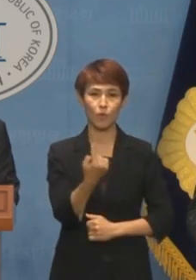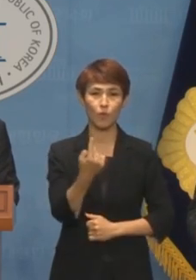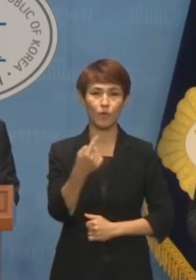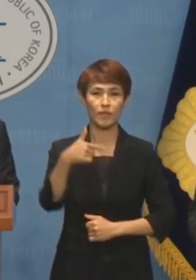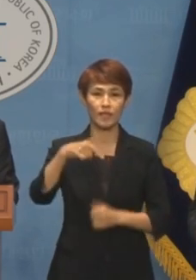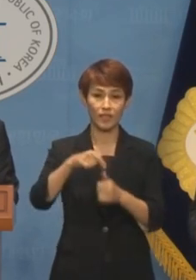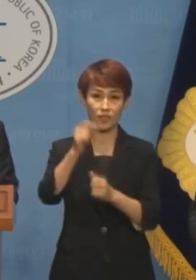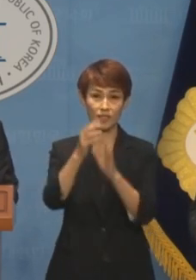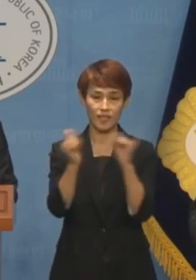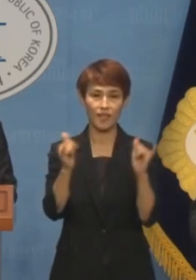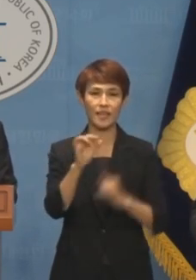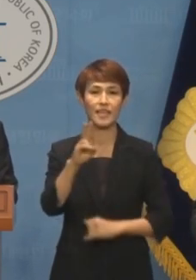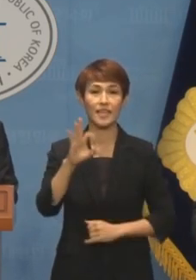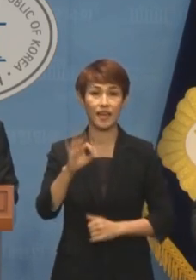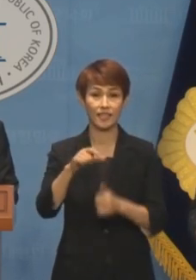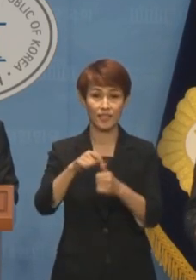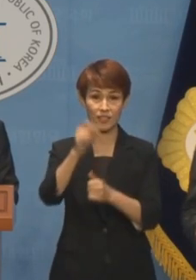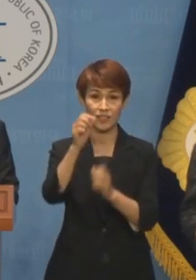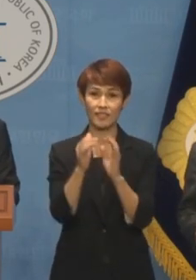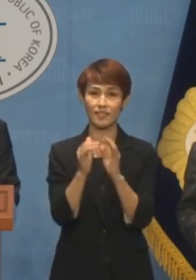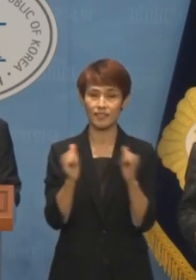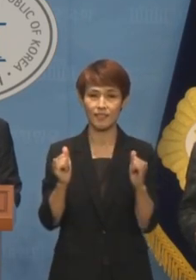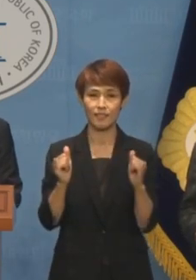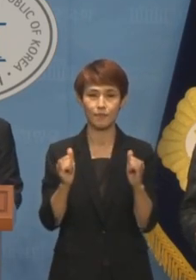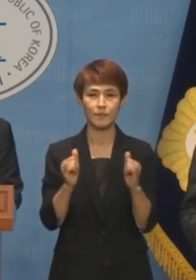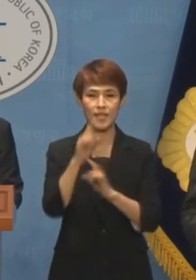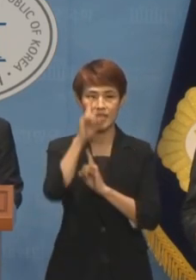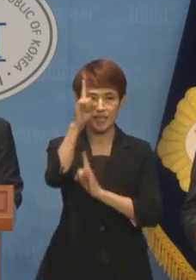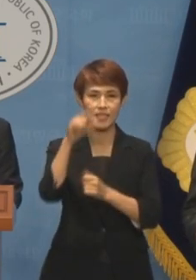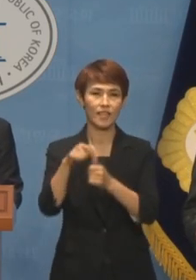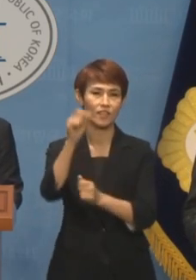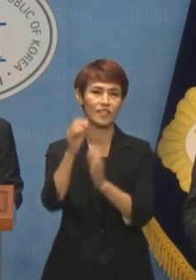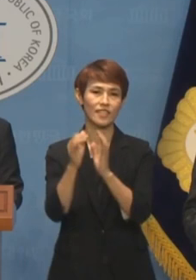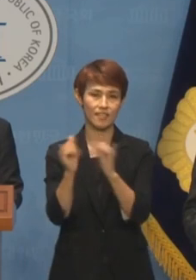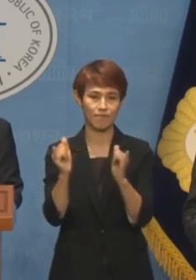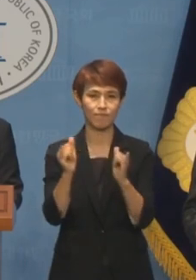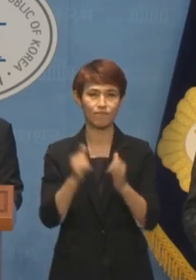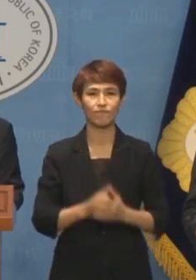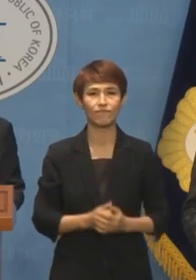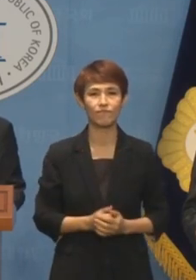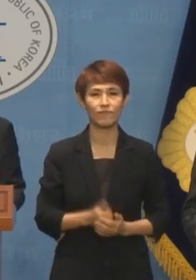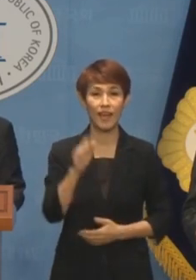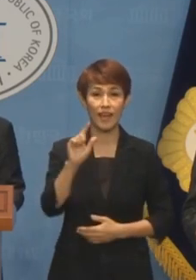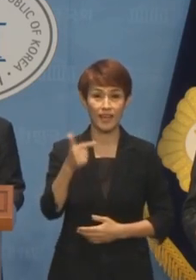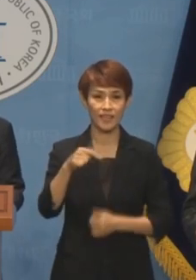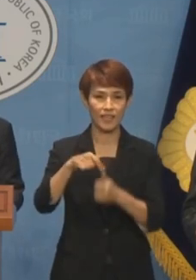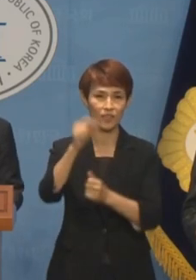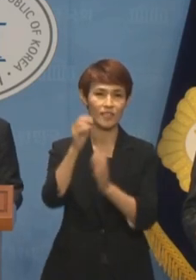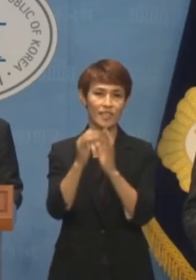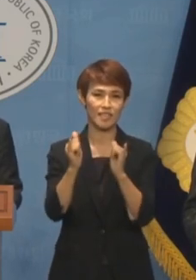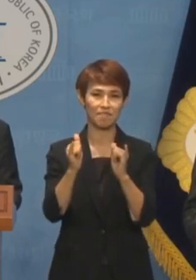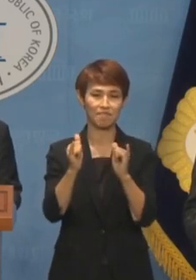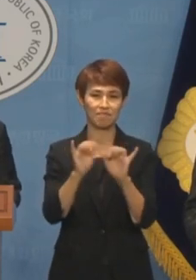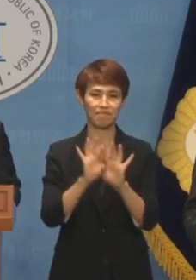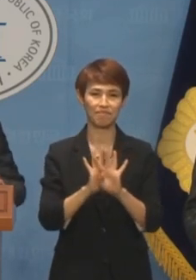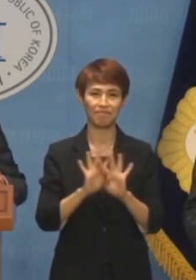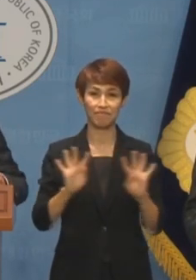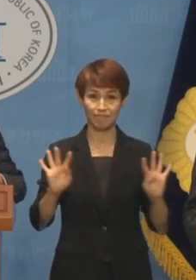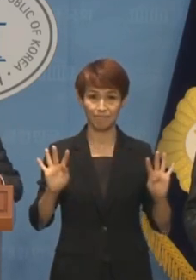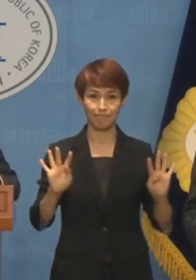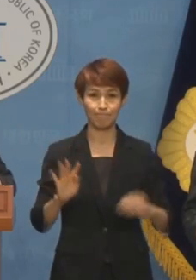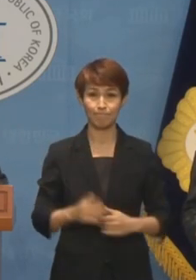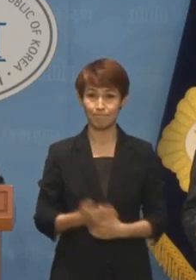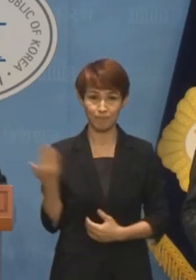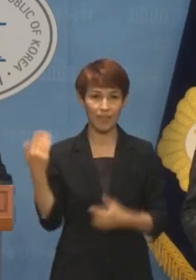당선자님, 양푸남 당선자님, 이건태 당선자님, 한민수 당선자님 참석하셨습니다. 저는